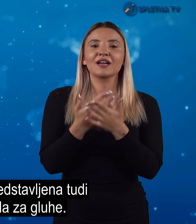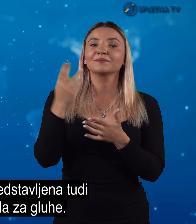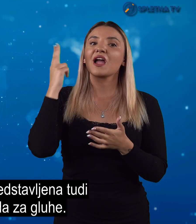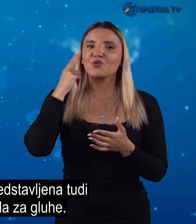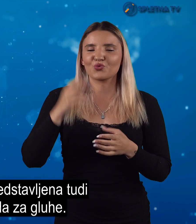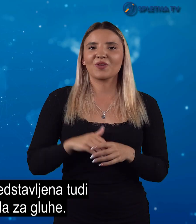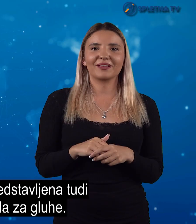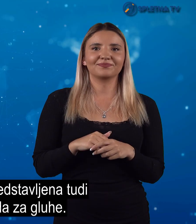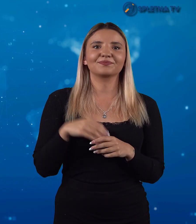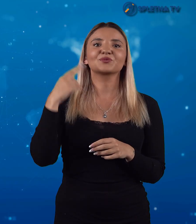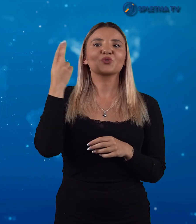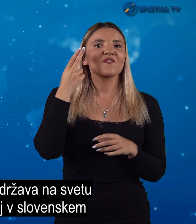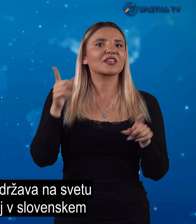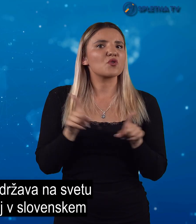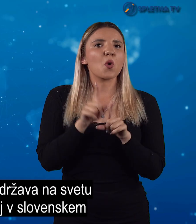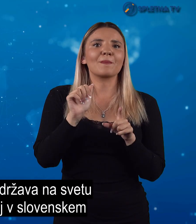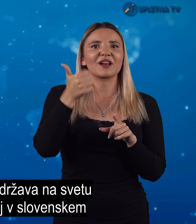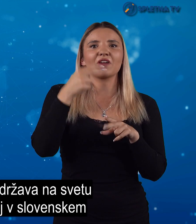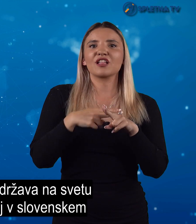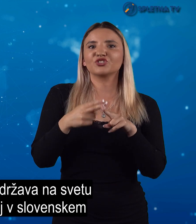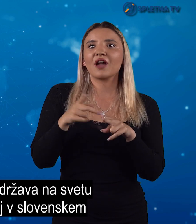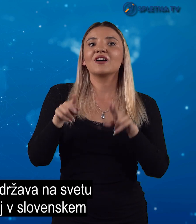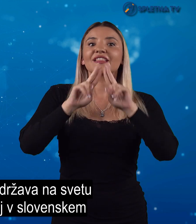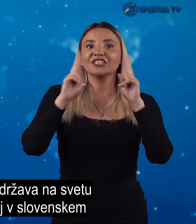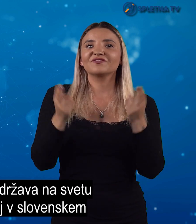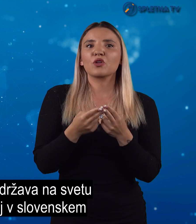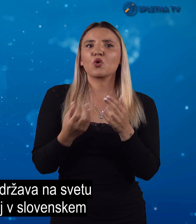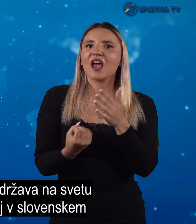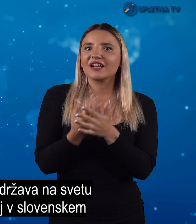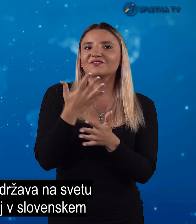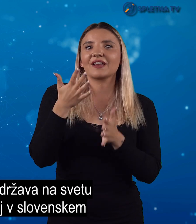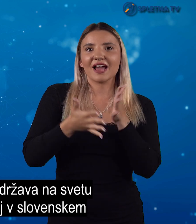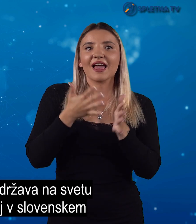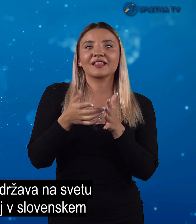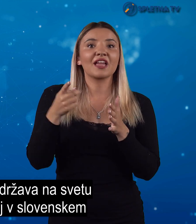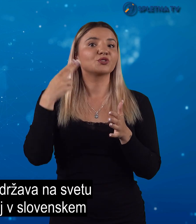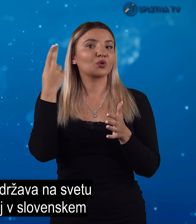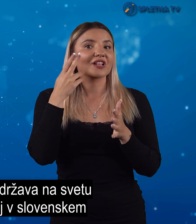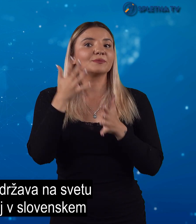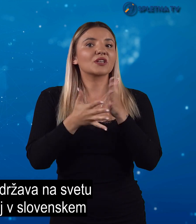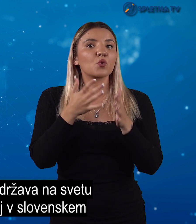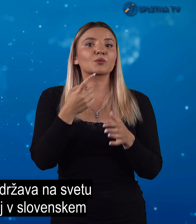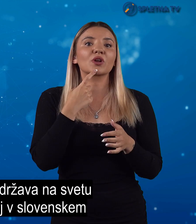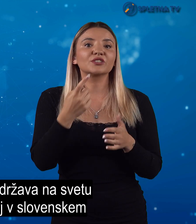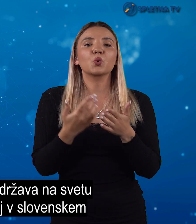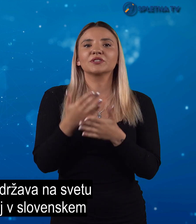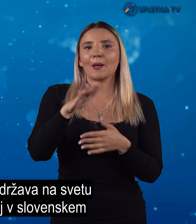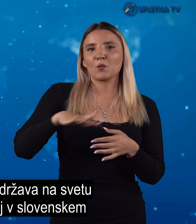slovenska pobuda za gluhe. Slovenija je kot prva država na svetu razvila slovar kreten v slovenskem